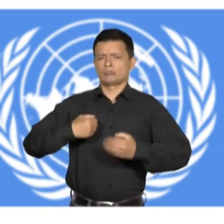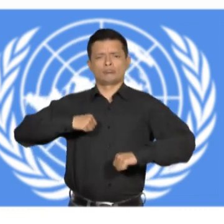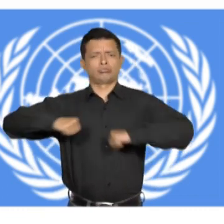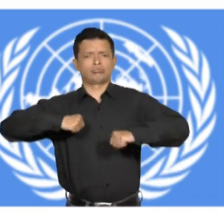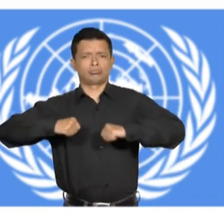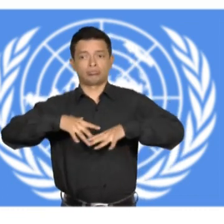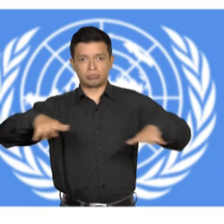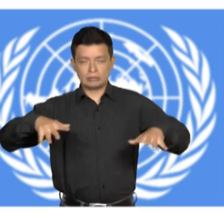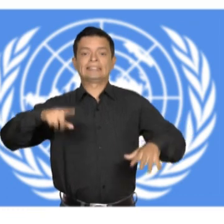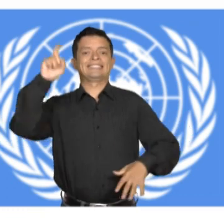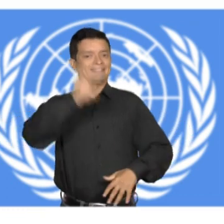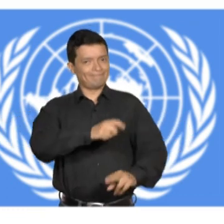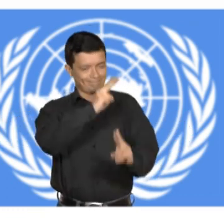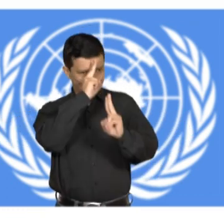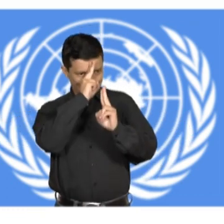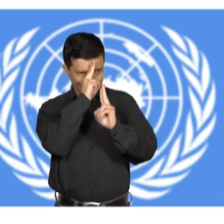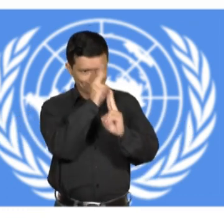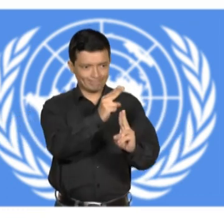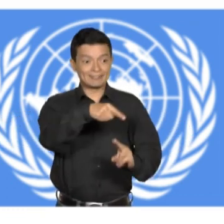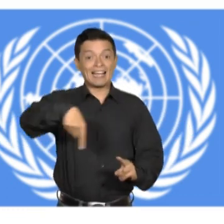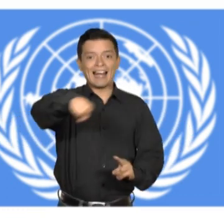propias decisiones.